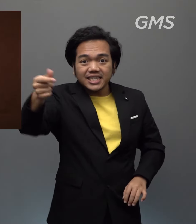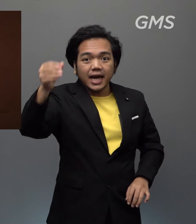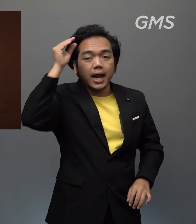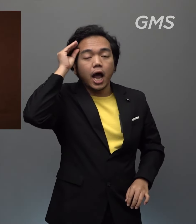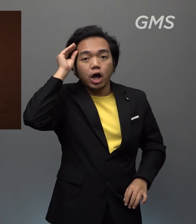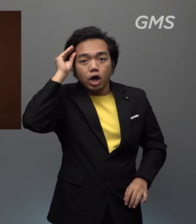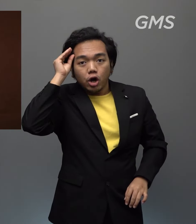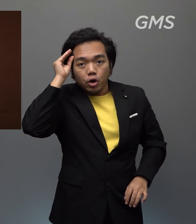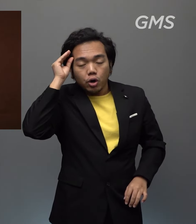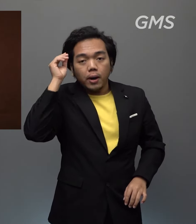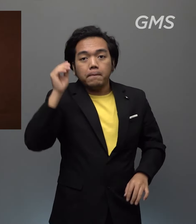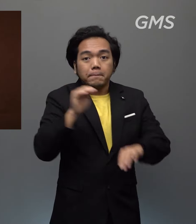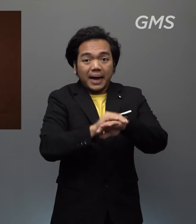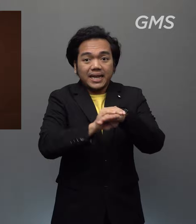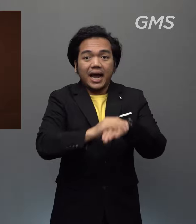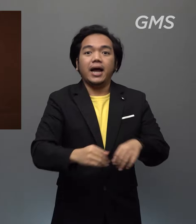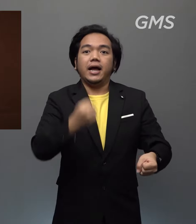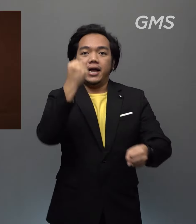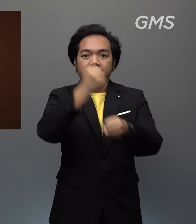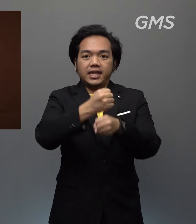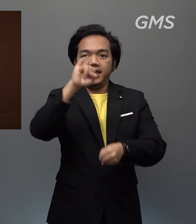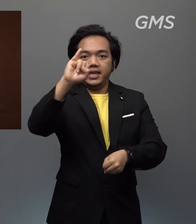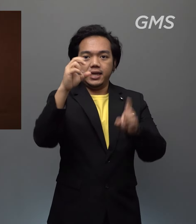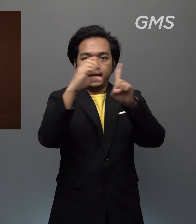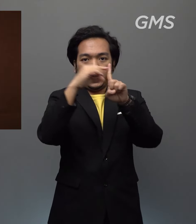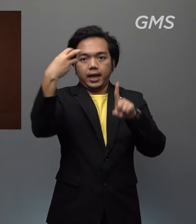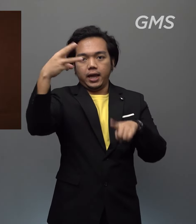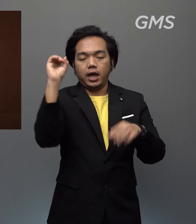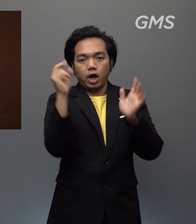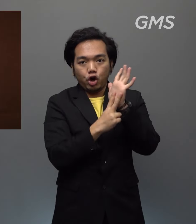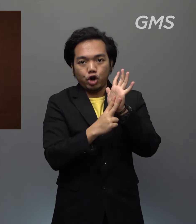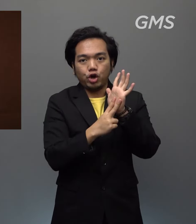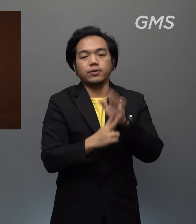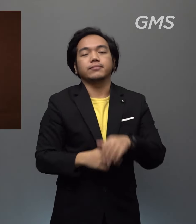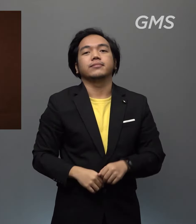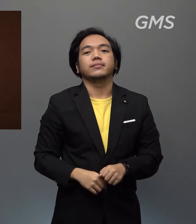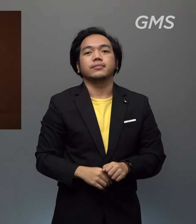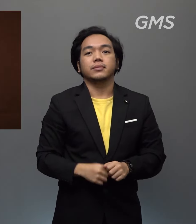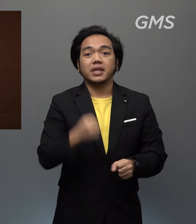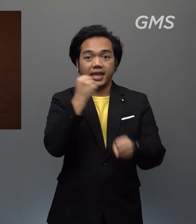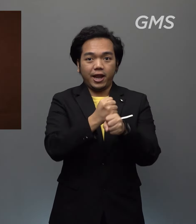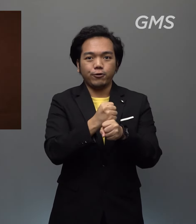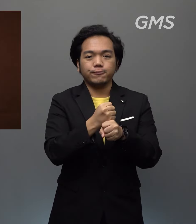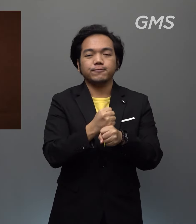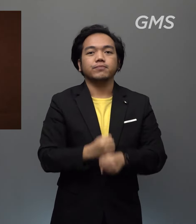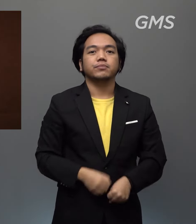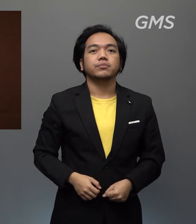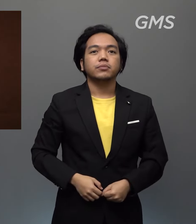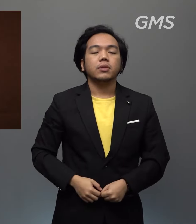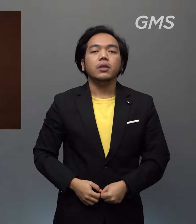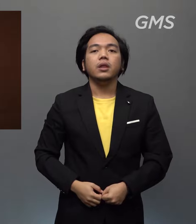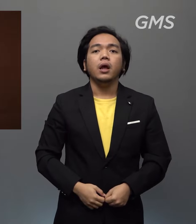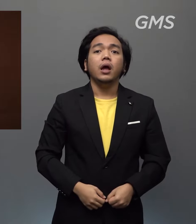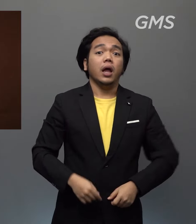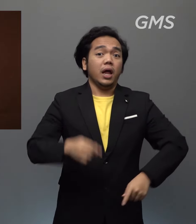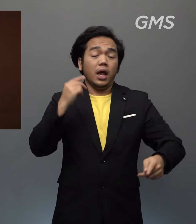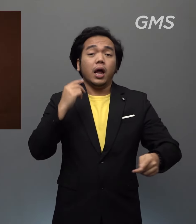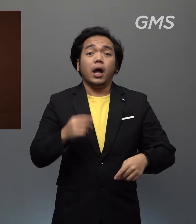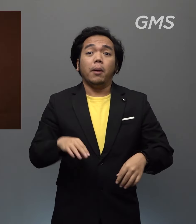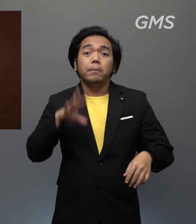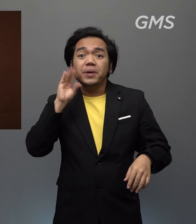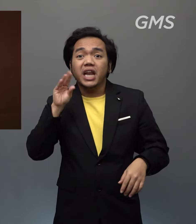bangsa Israel. Tuhan bicara tentang kehendak-Nya bagi Gideon, bahwa sekalipun kamu